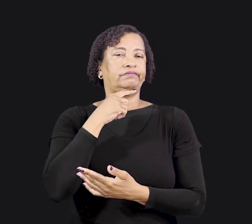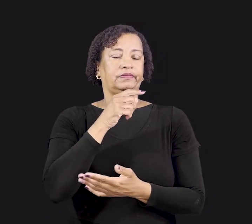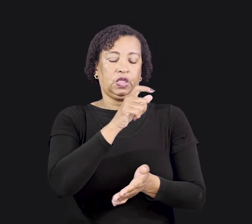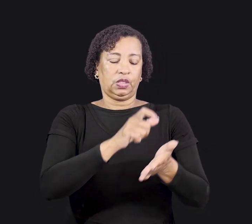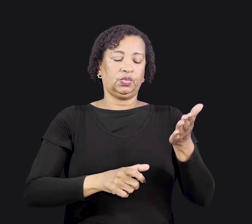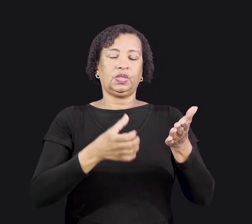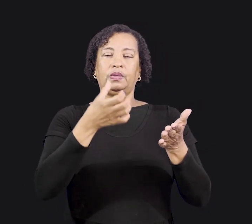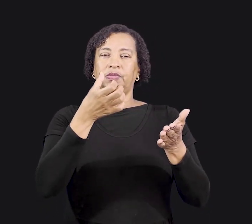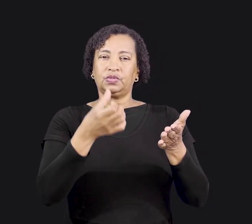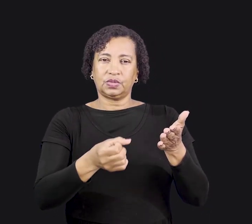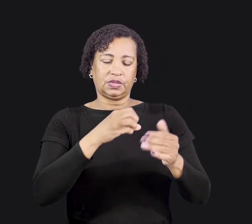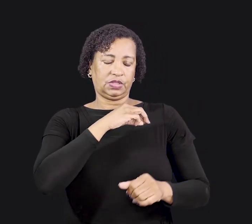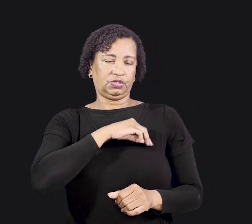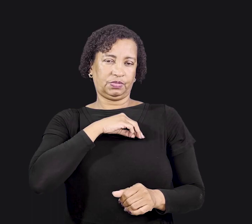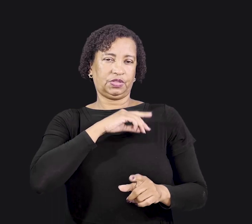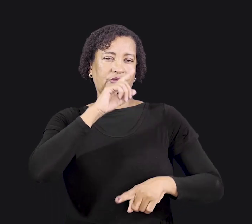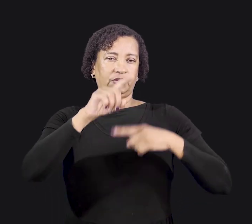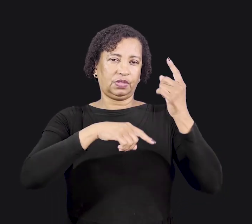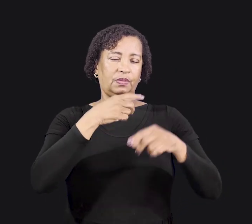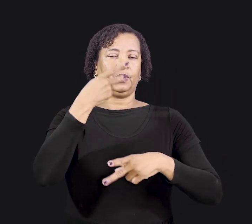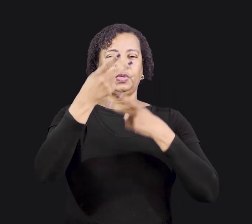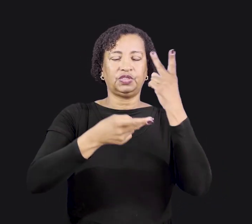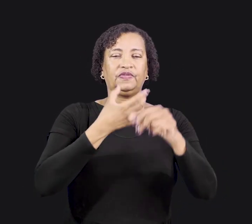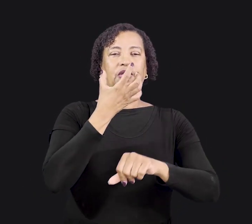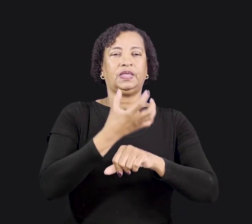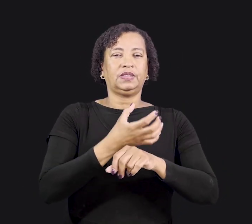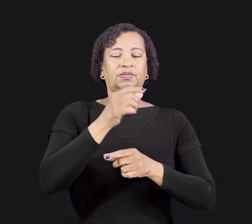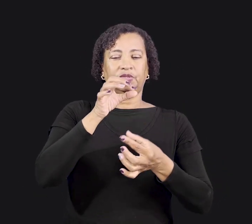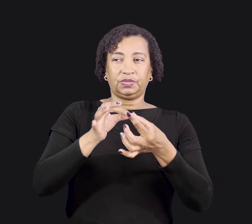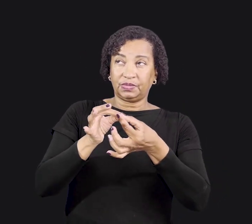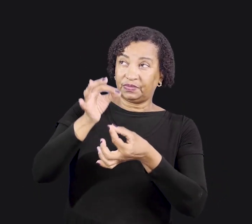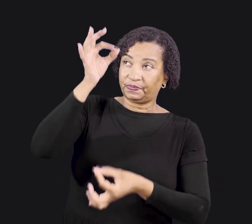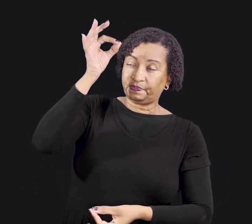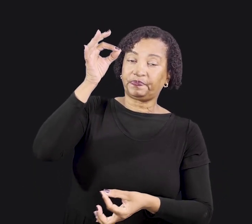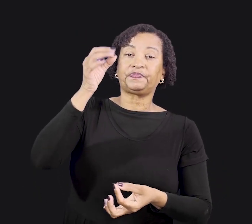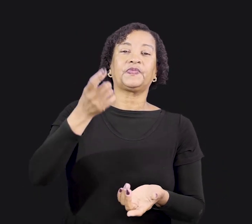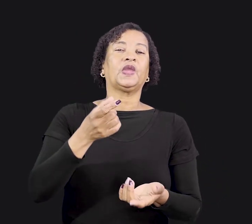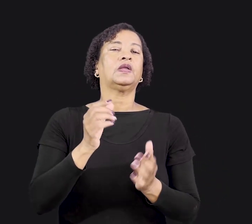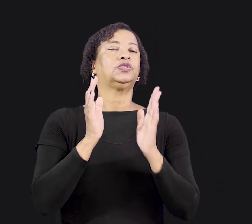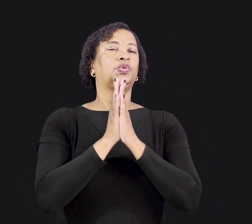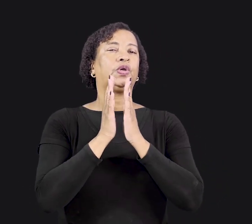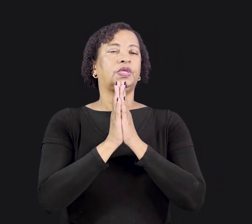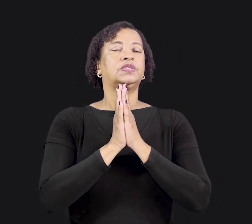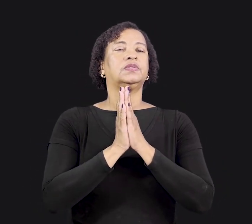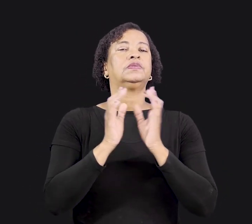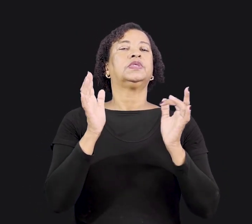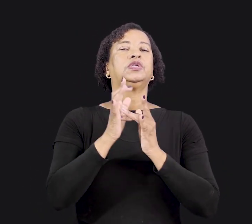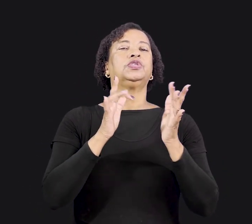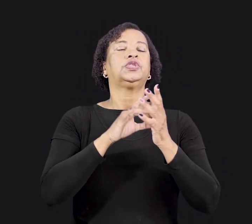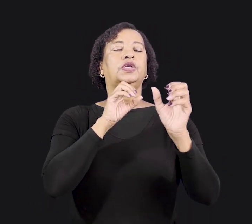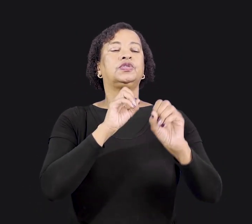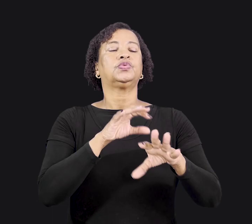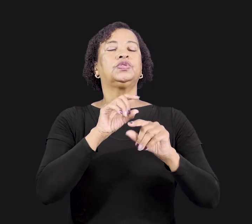Mateus, depois de falar das disciplinas verticais de mordomia e oração, Jesus ensinou a disciplina espiritual do